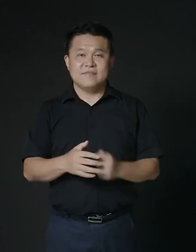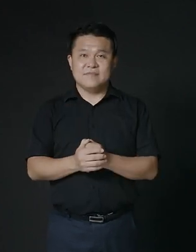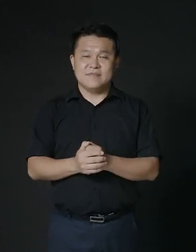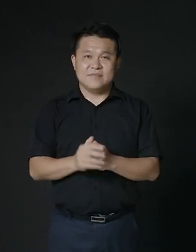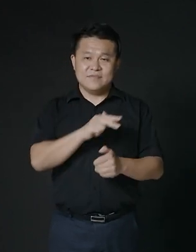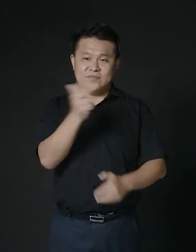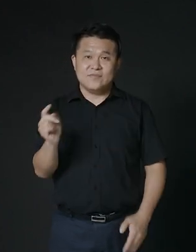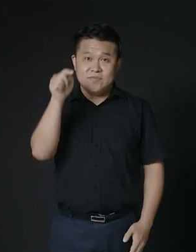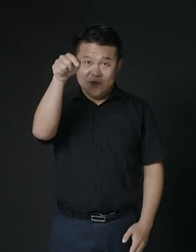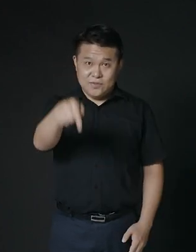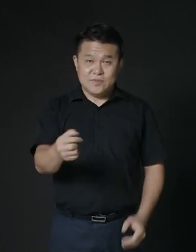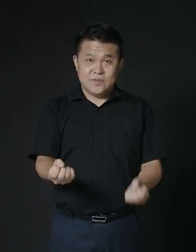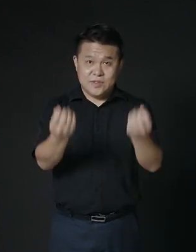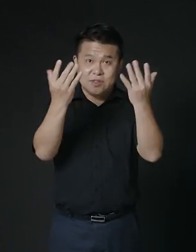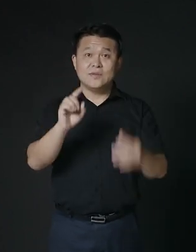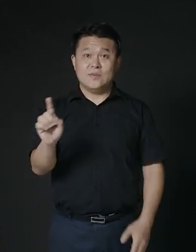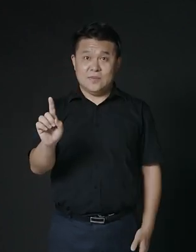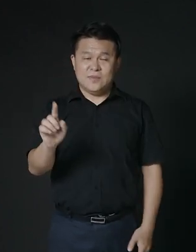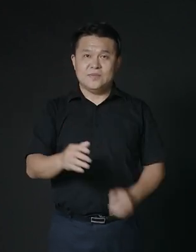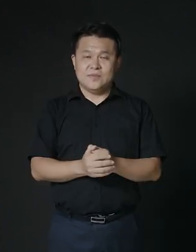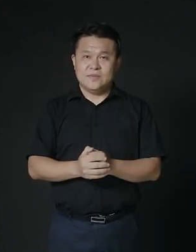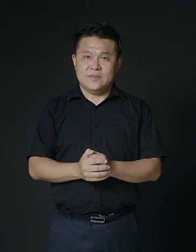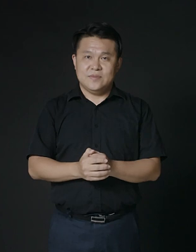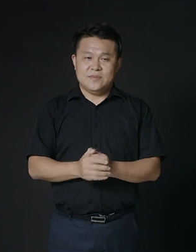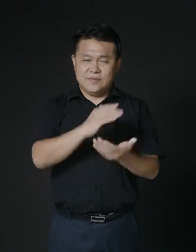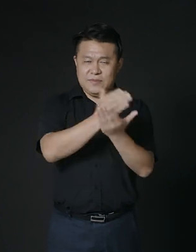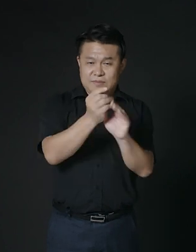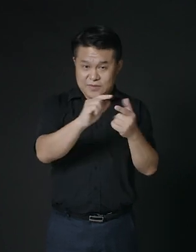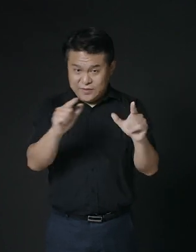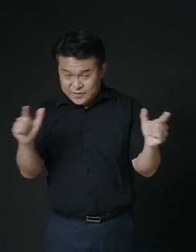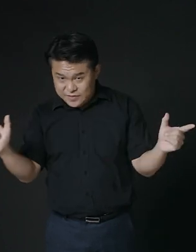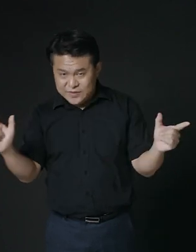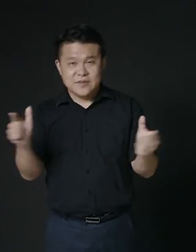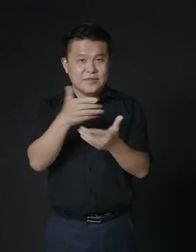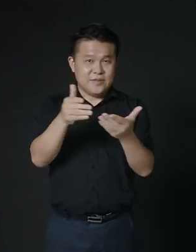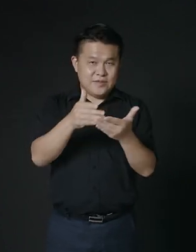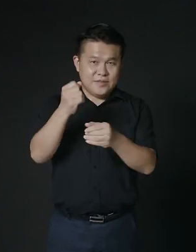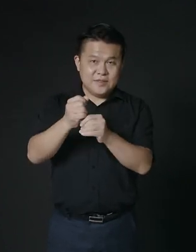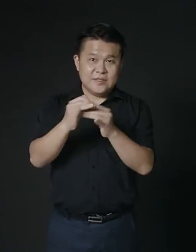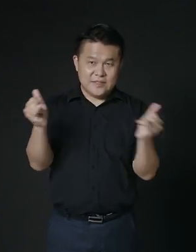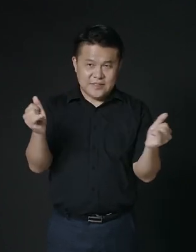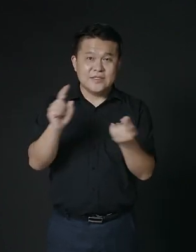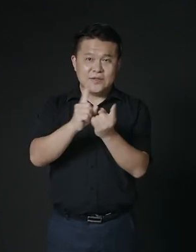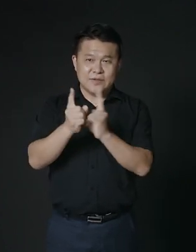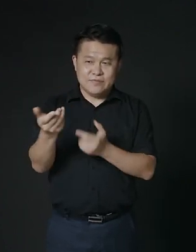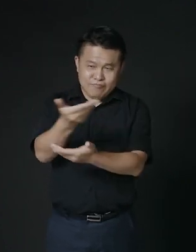오버 더 레인보우 는 폭넓은 분야의 다양한 작가들과 소통하고